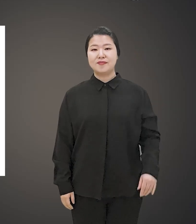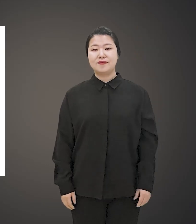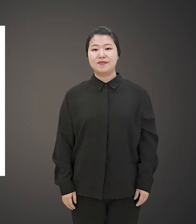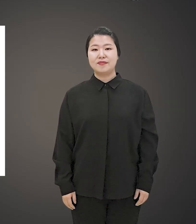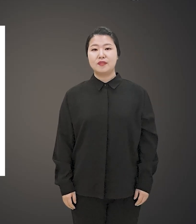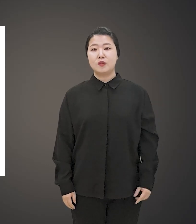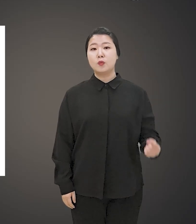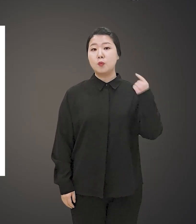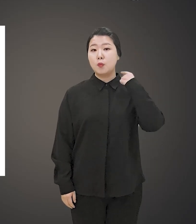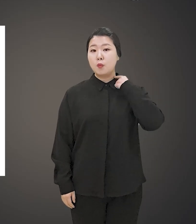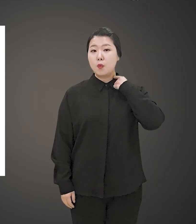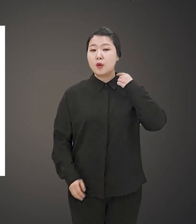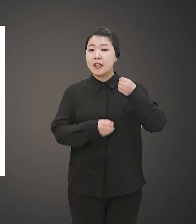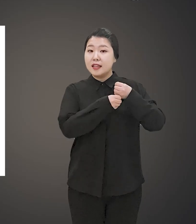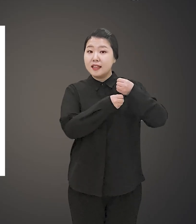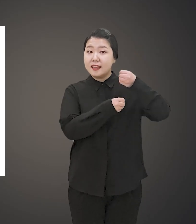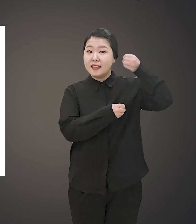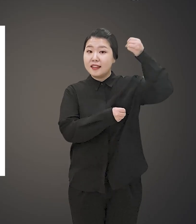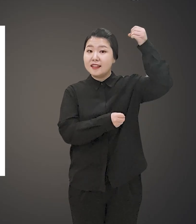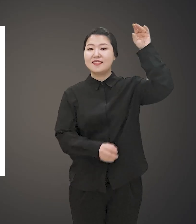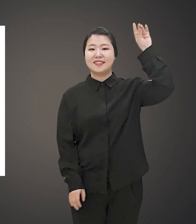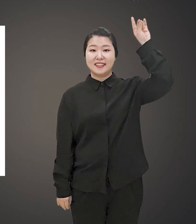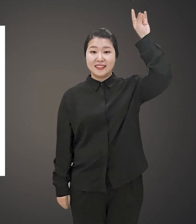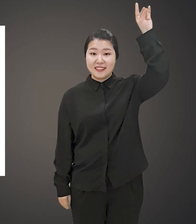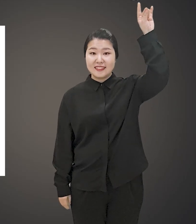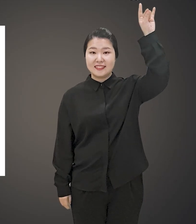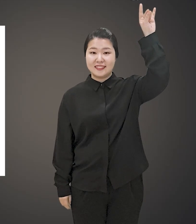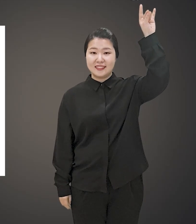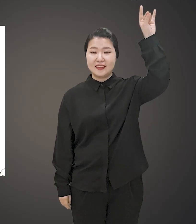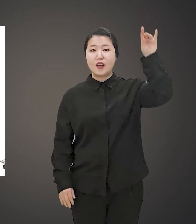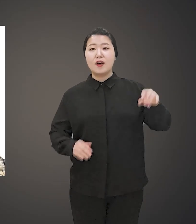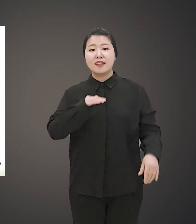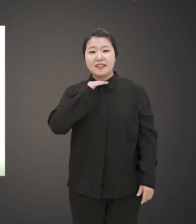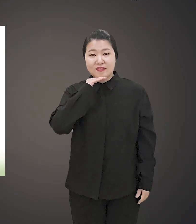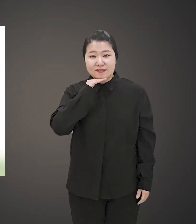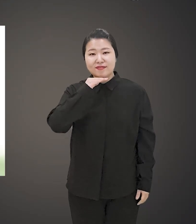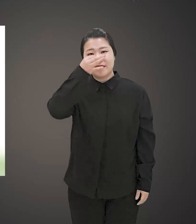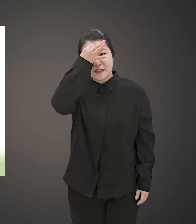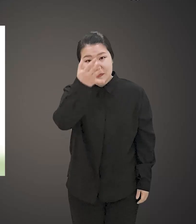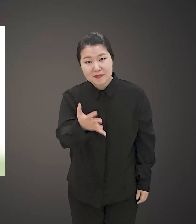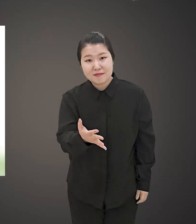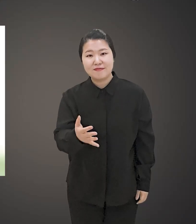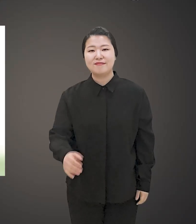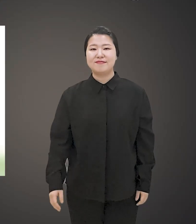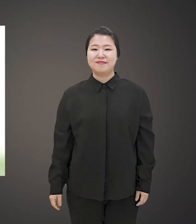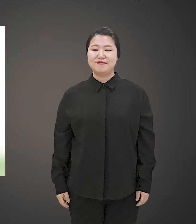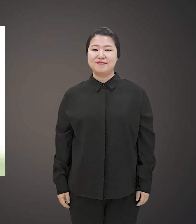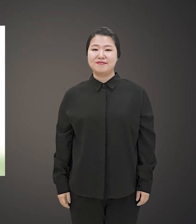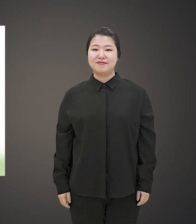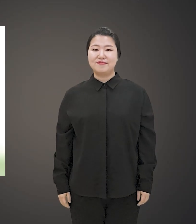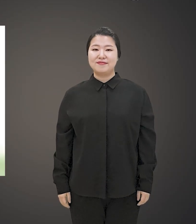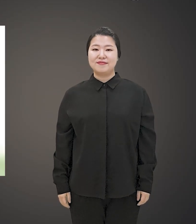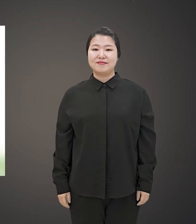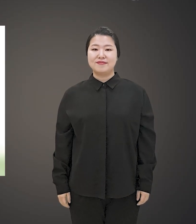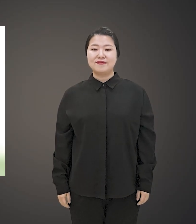기린, 쭉 길게 늘어난 목. 기다리게 해서 미안해.